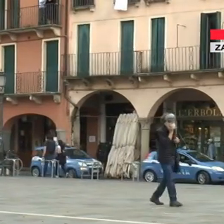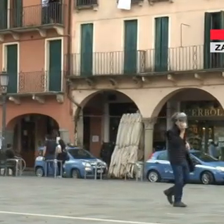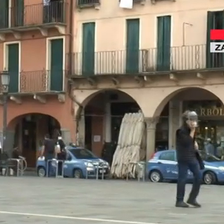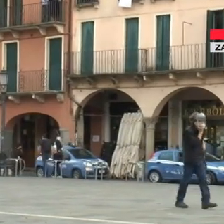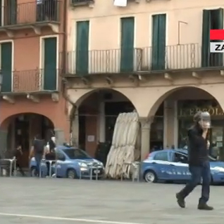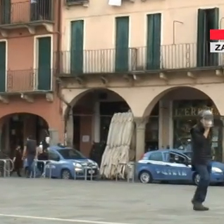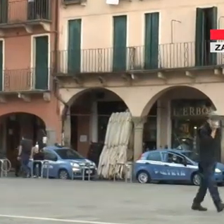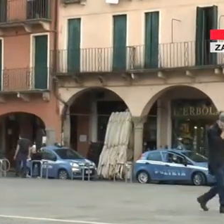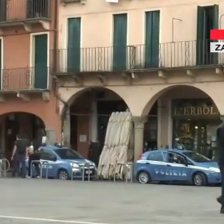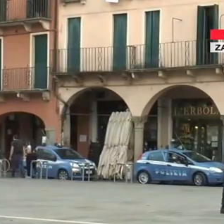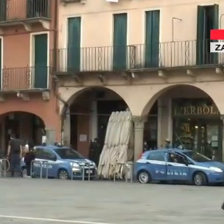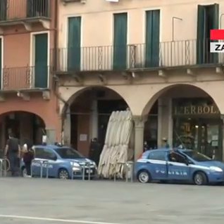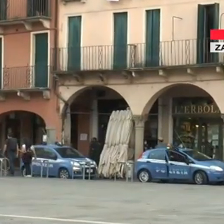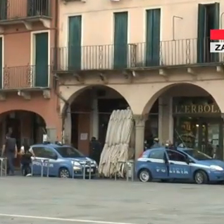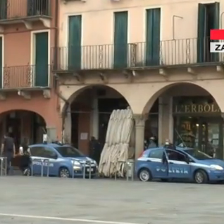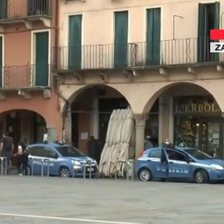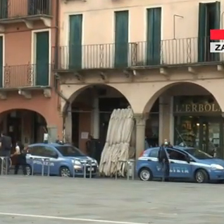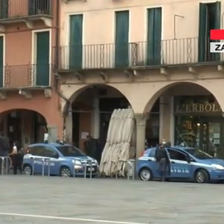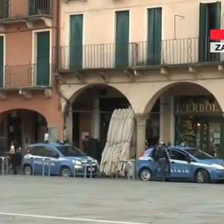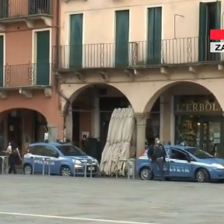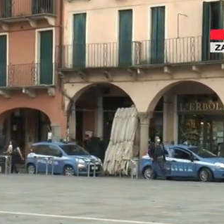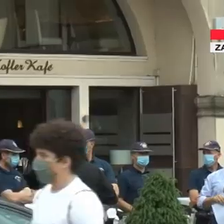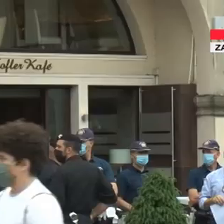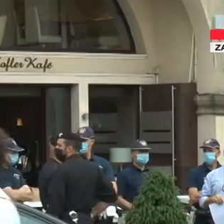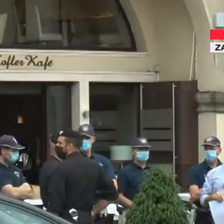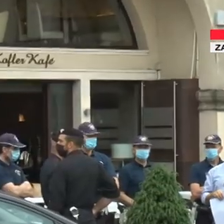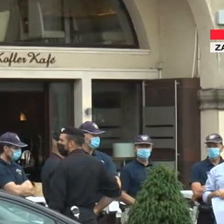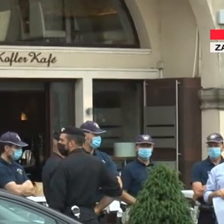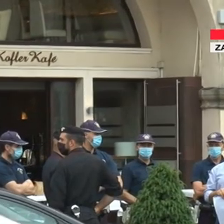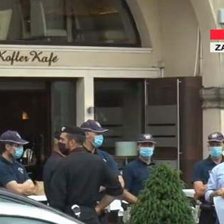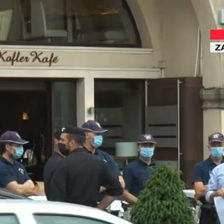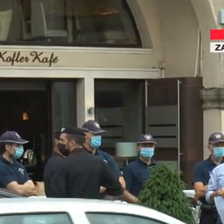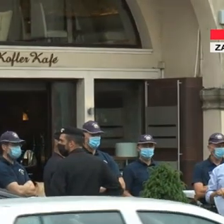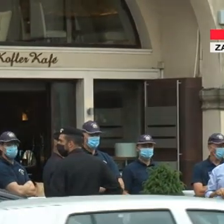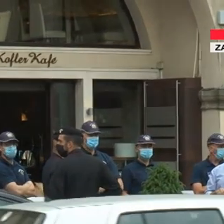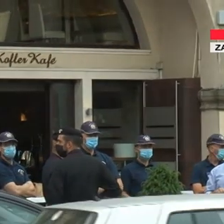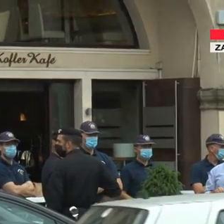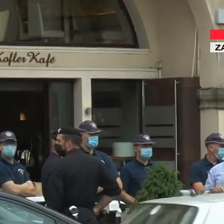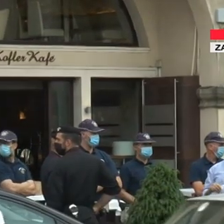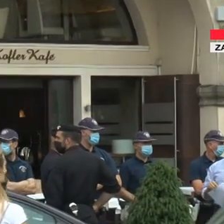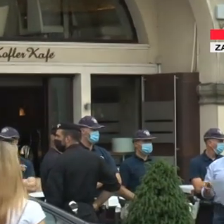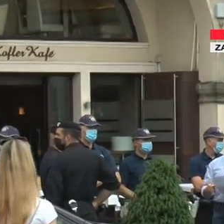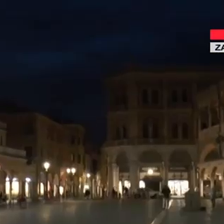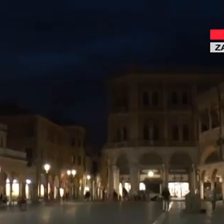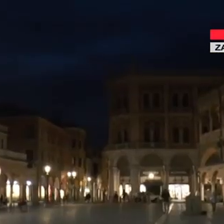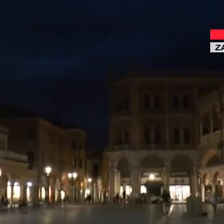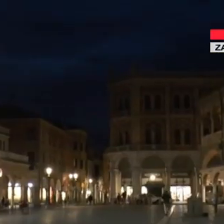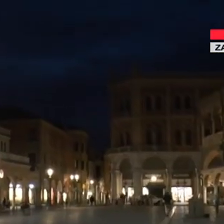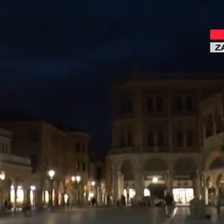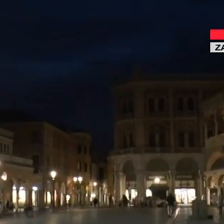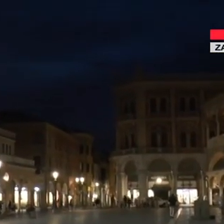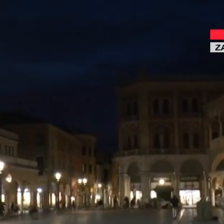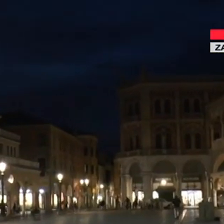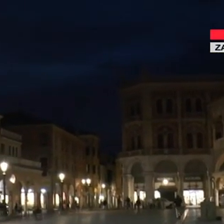denunciato 14 no mask mentre stavano passeggiando nelle vie del centro città senza mascherina e oltre l'orario del coprifuoco. Si trattava